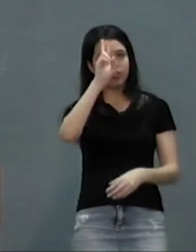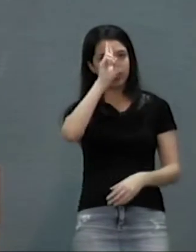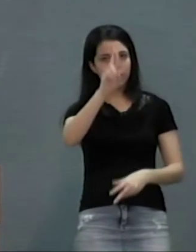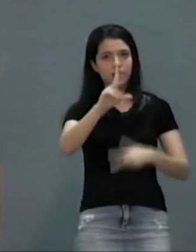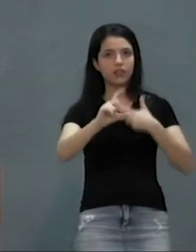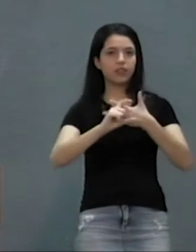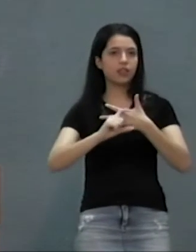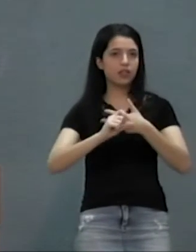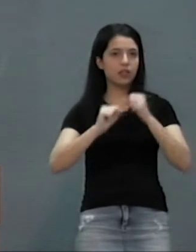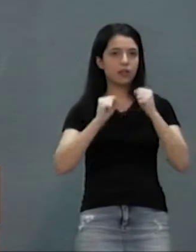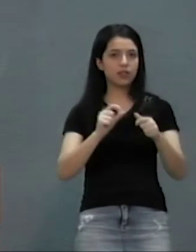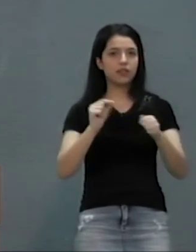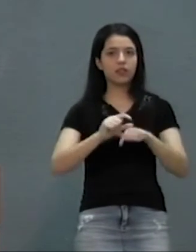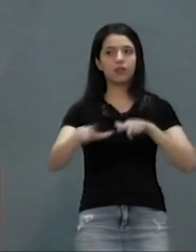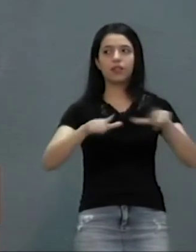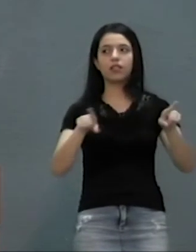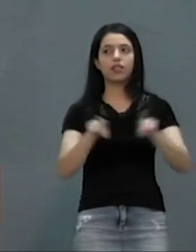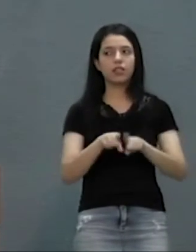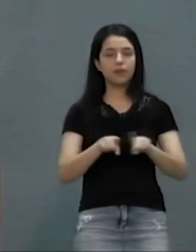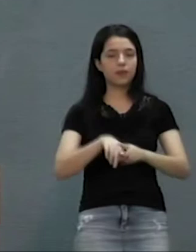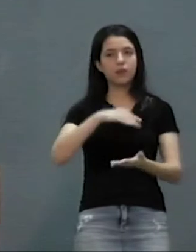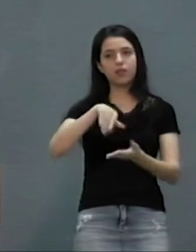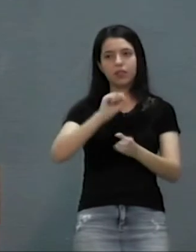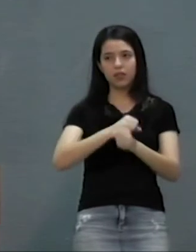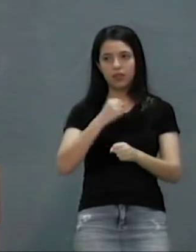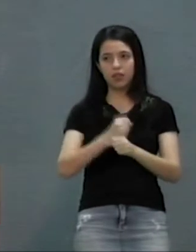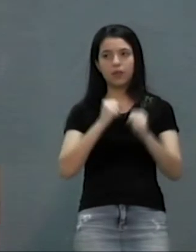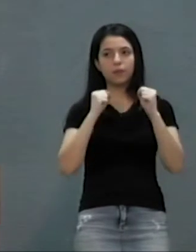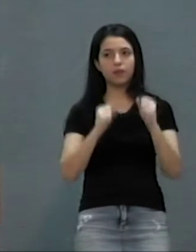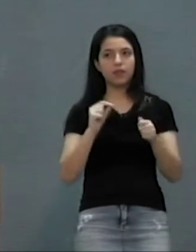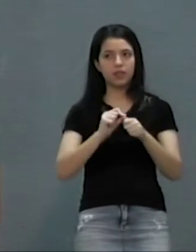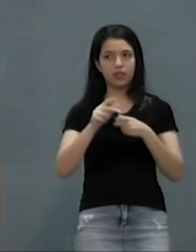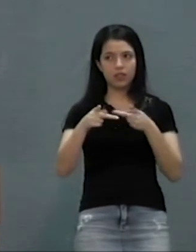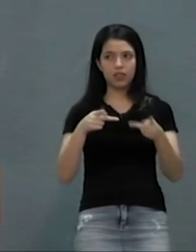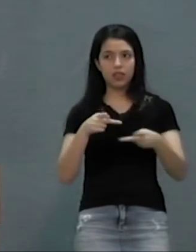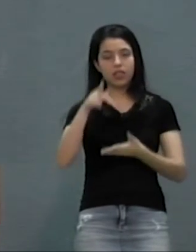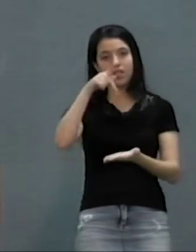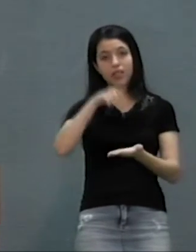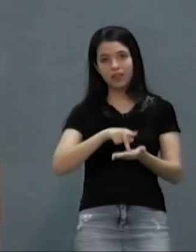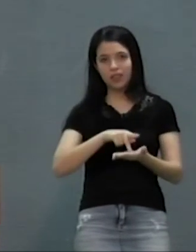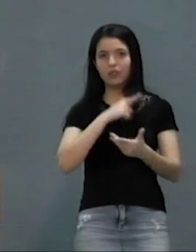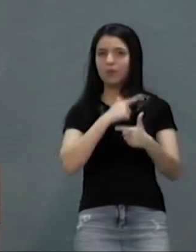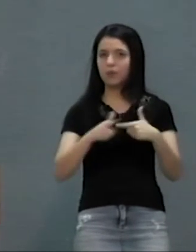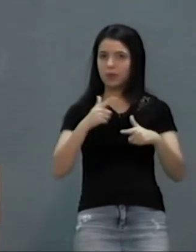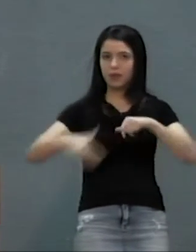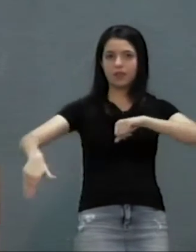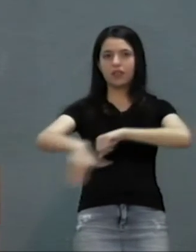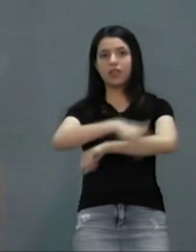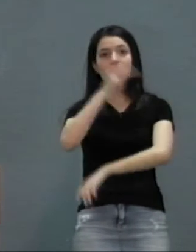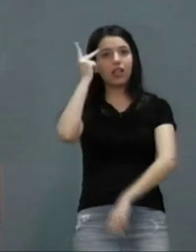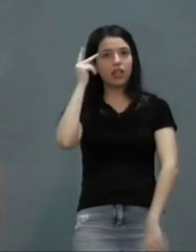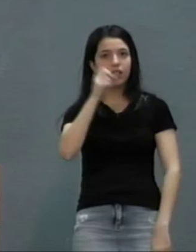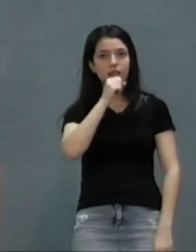junto também com o secretário de obra, para que ele possa fazer esse planejamento. E realmente a situação da Avenida Porto Velho é crítica, né? Que haja vista que é